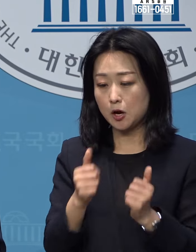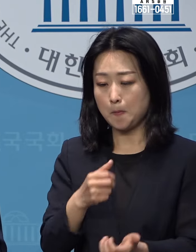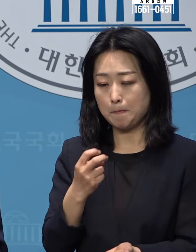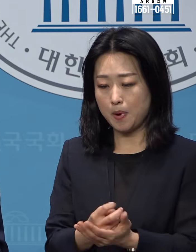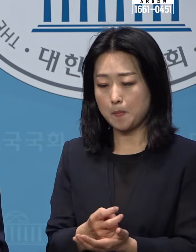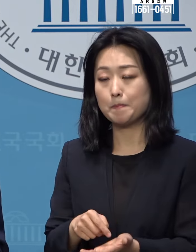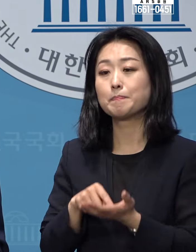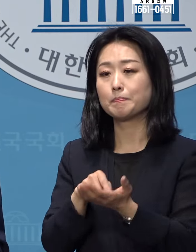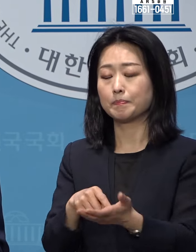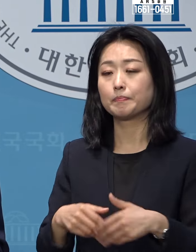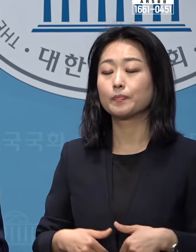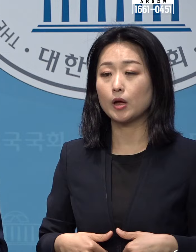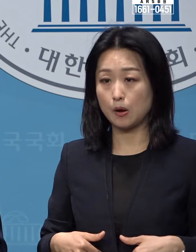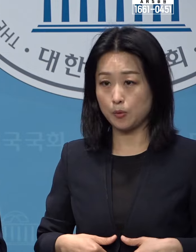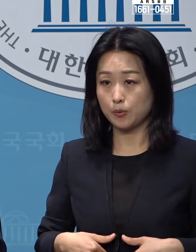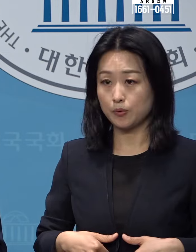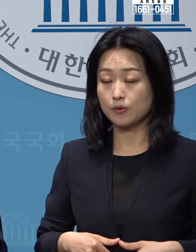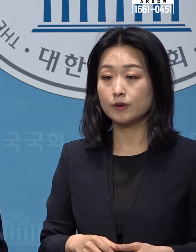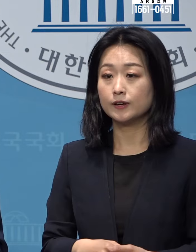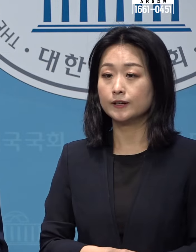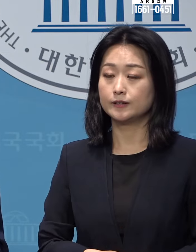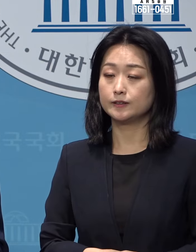발의할 수밖에 없고 이어서